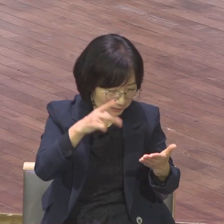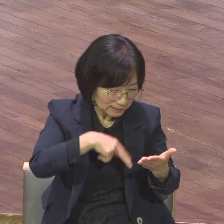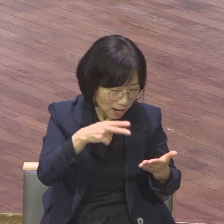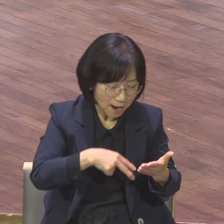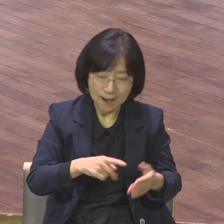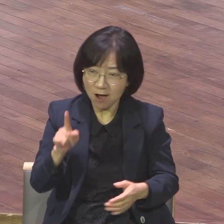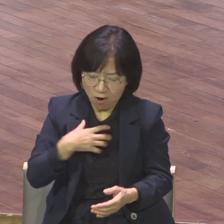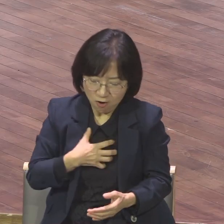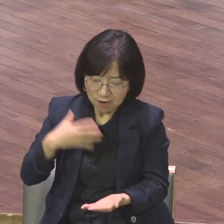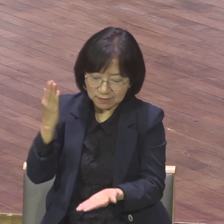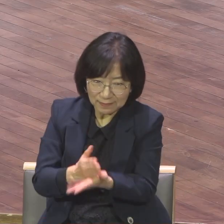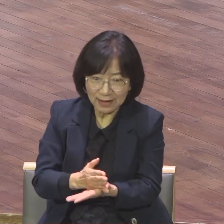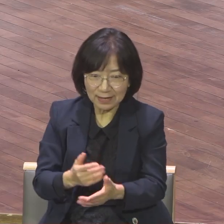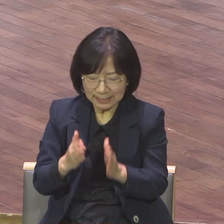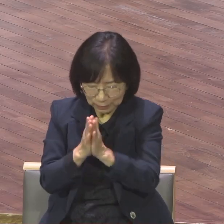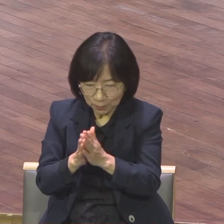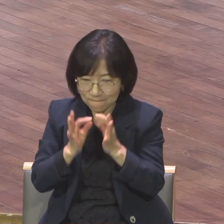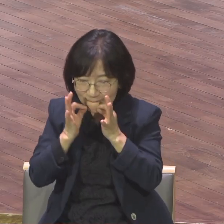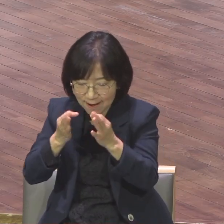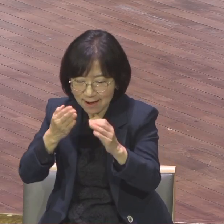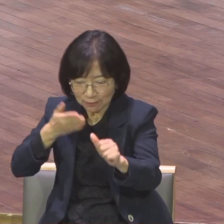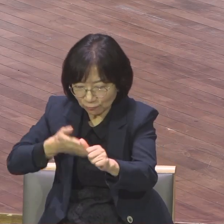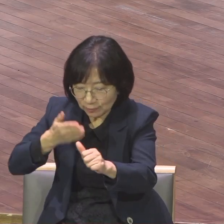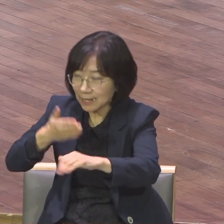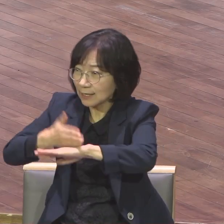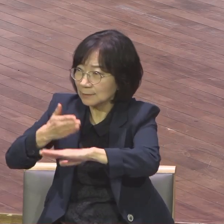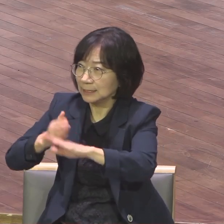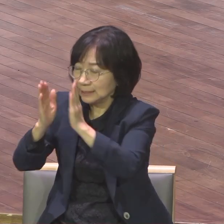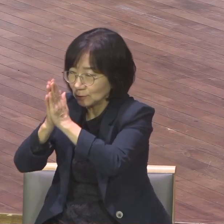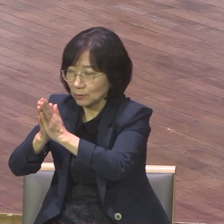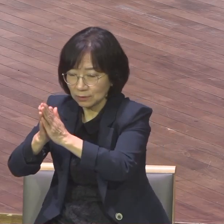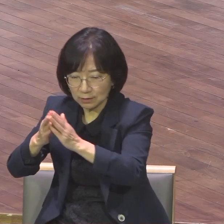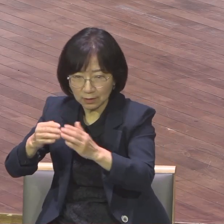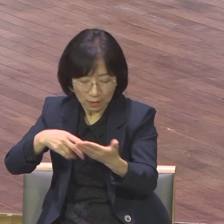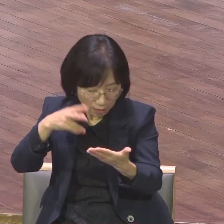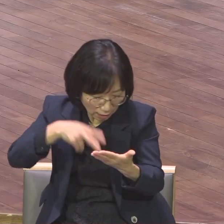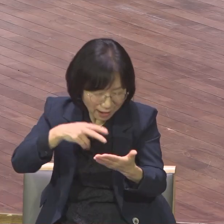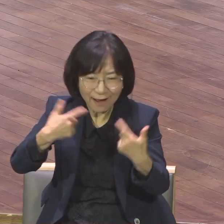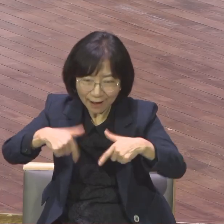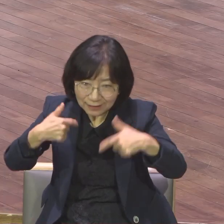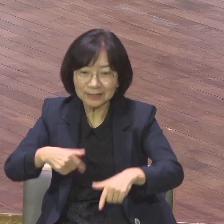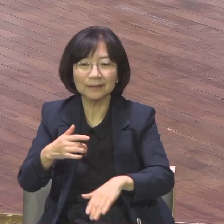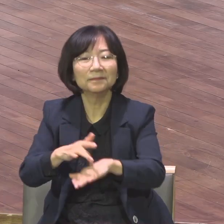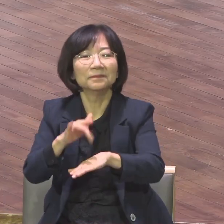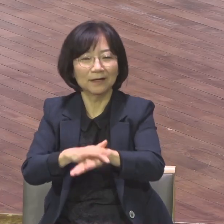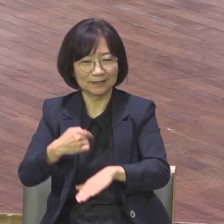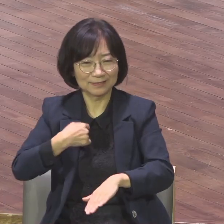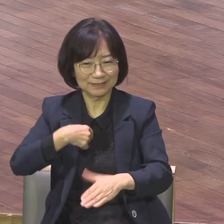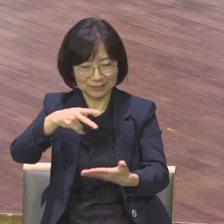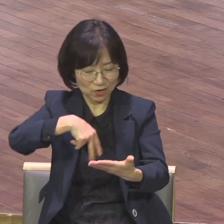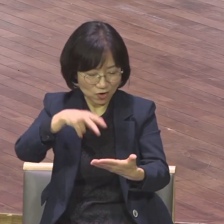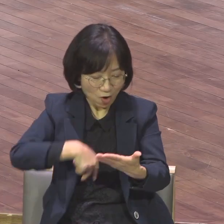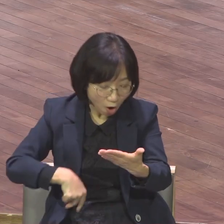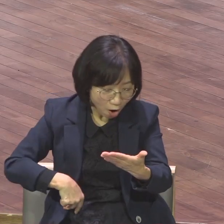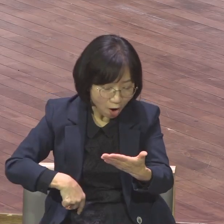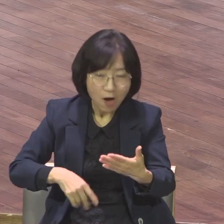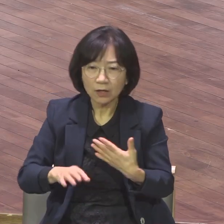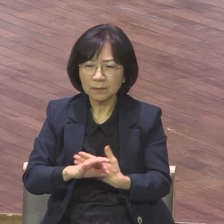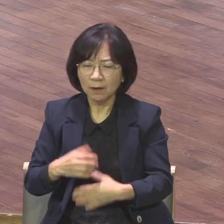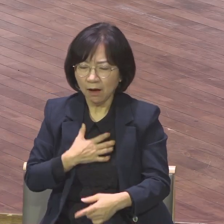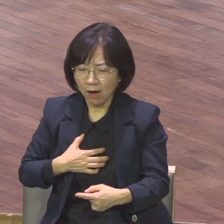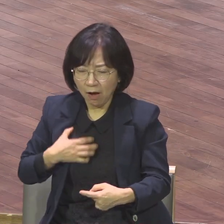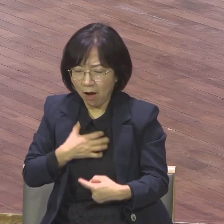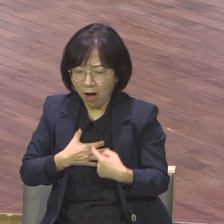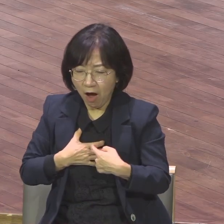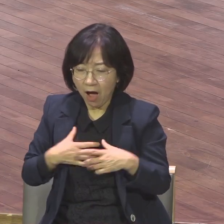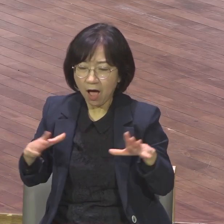오직 기도와 간구로 감사함으로 하나님께 아뢰라. 아멘. 또 하나님 말씀 그러면요 마음속에